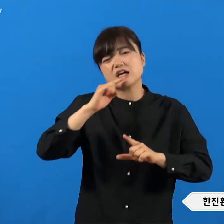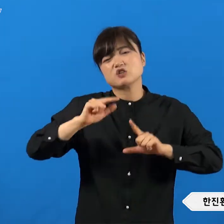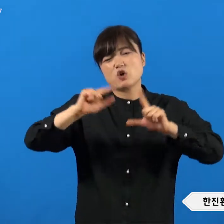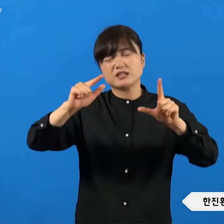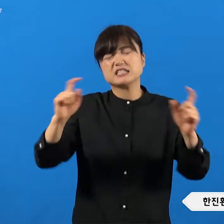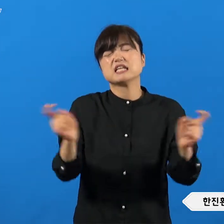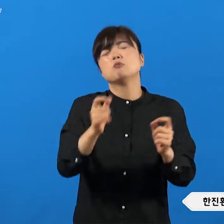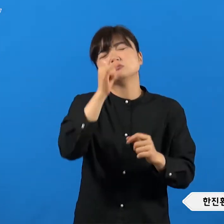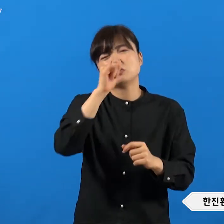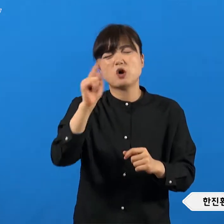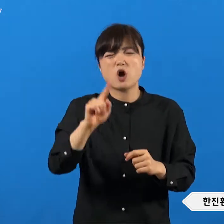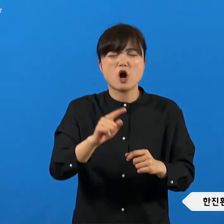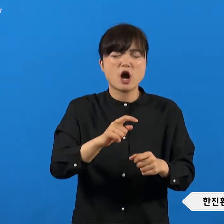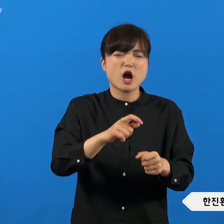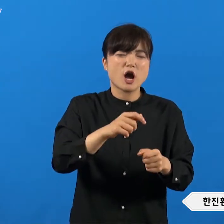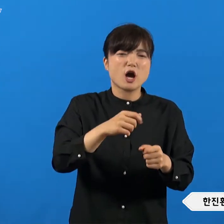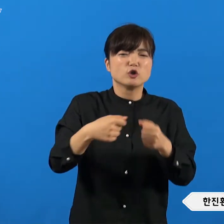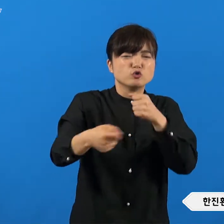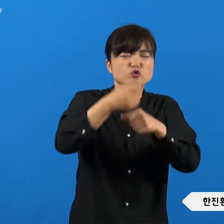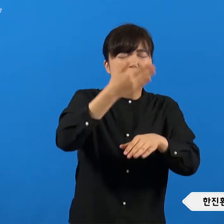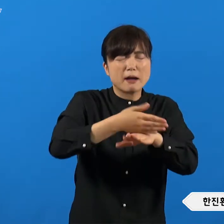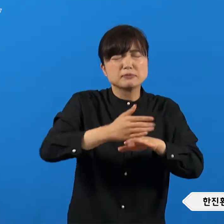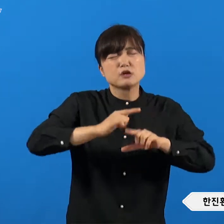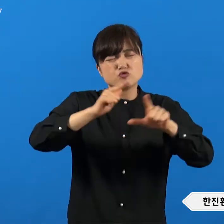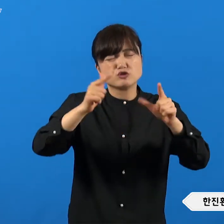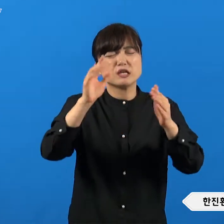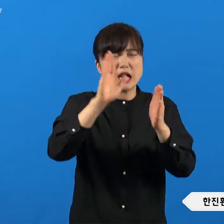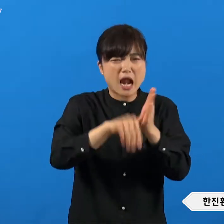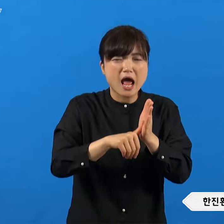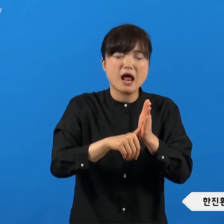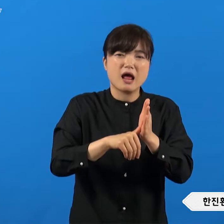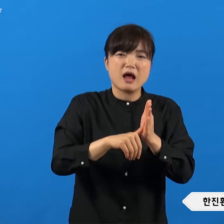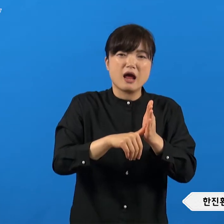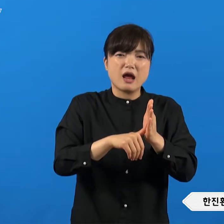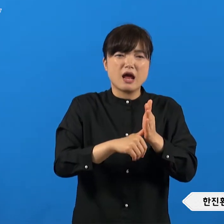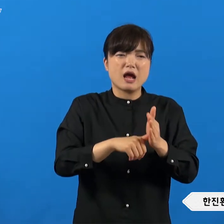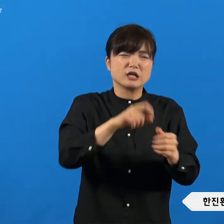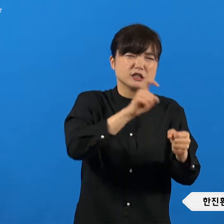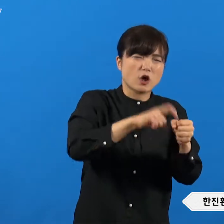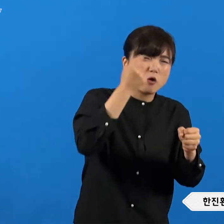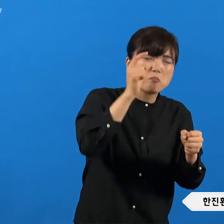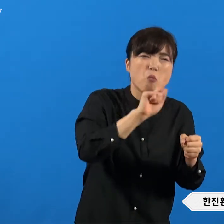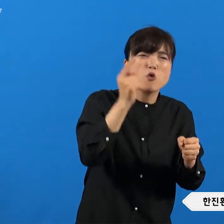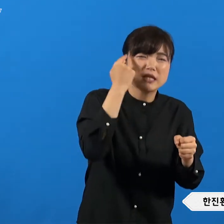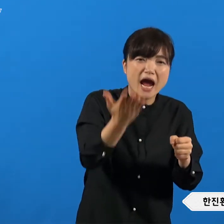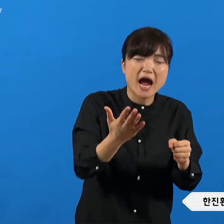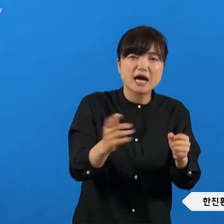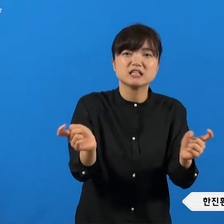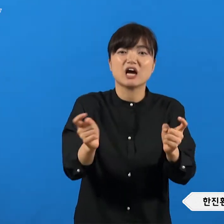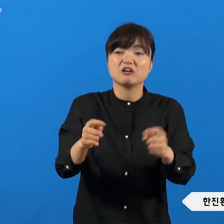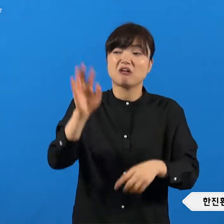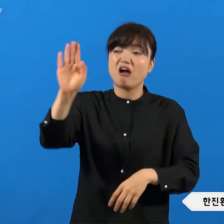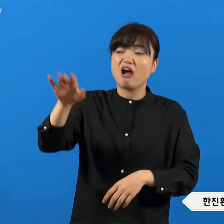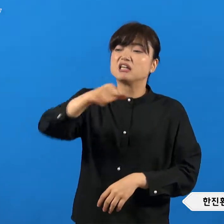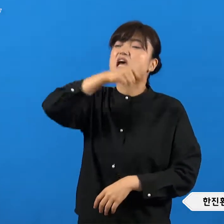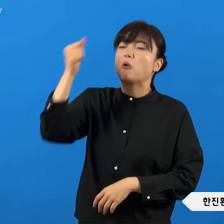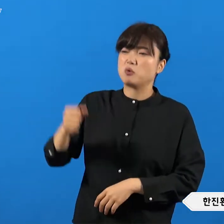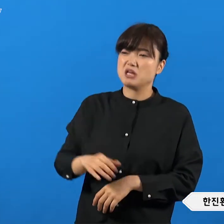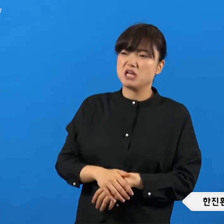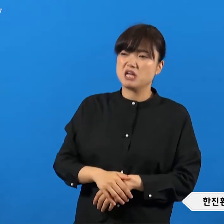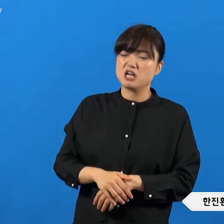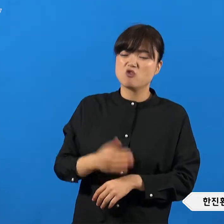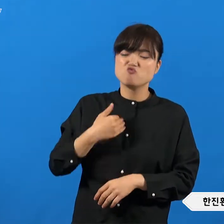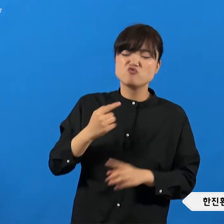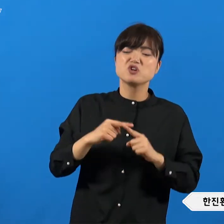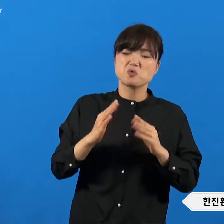시루떡을 할 건가 그거 가지고 2시간을 싸웠다고 탄식을 했습니다. 그러니까 옆에 있던 장로님이 아이고 그건